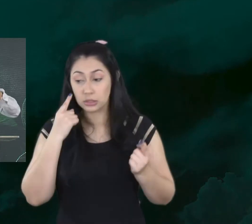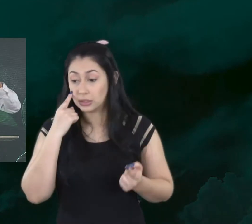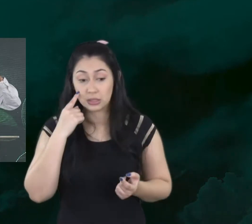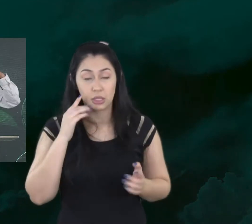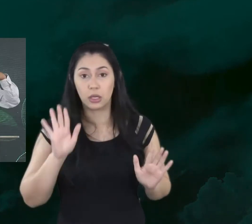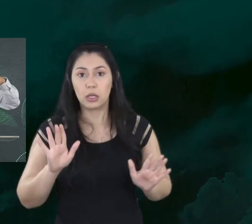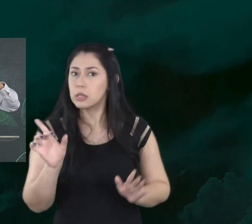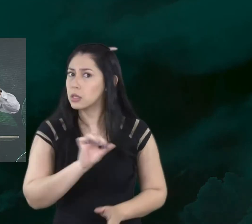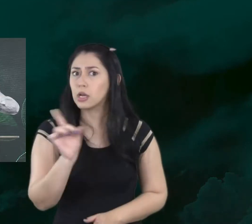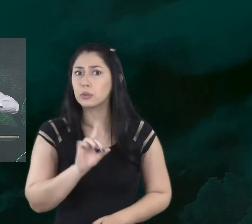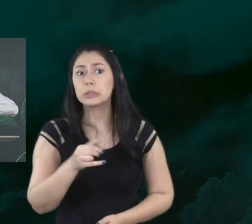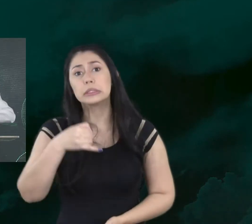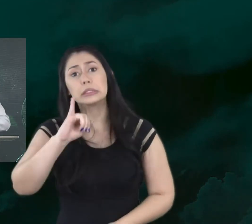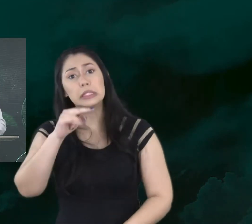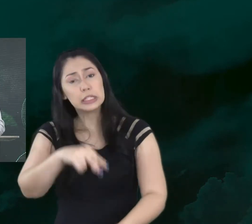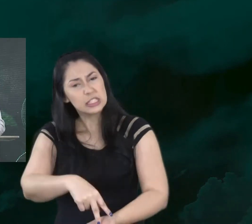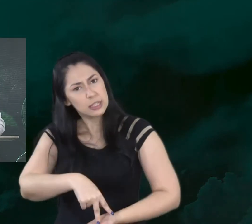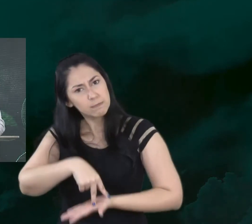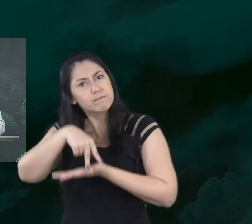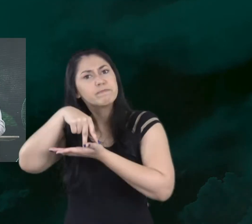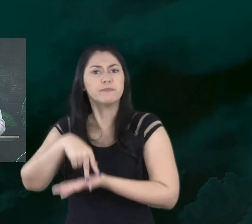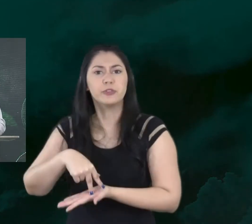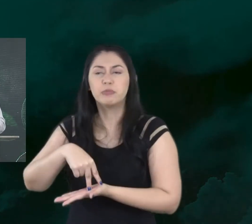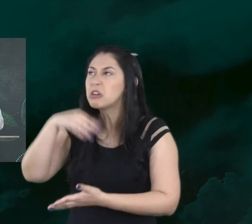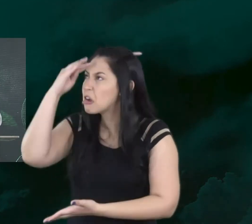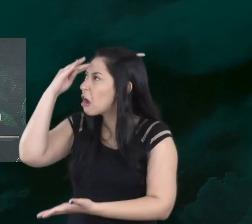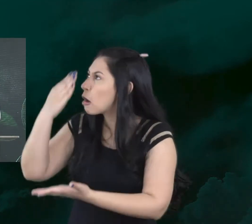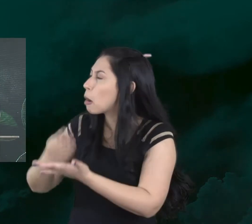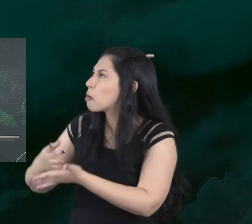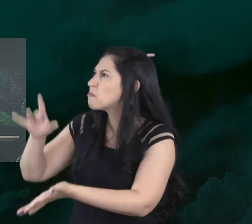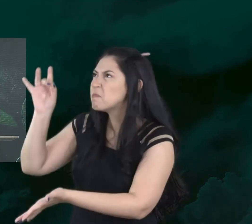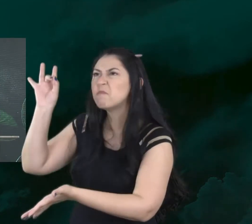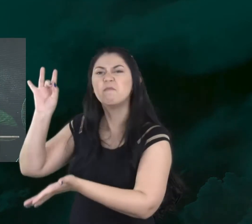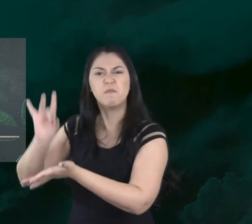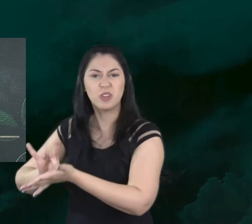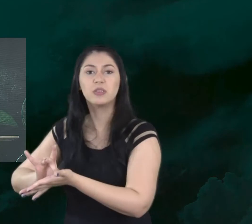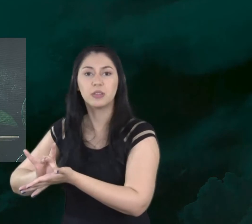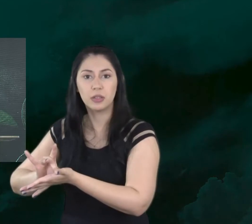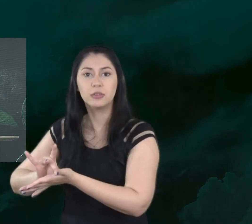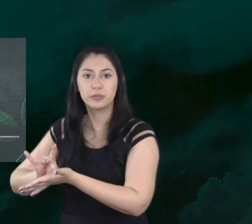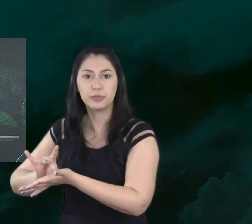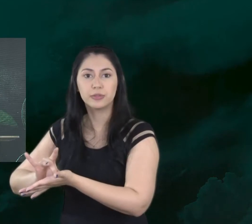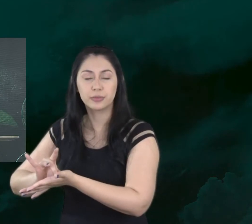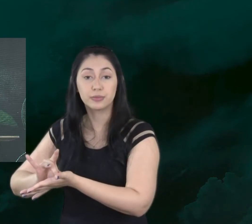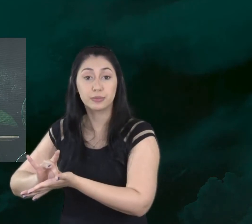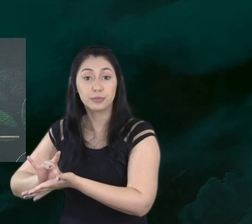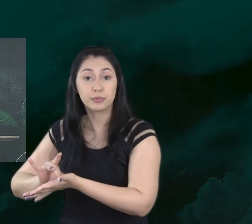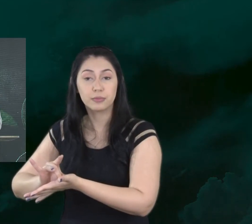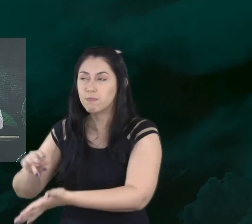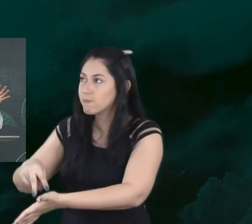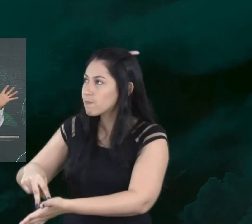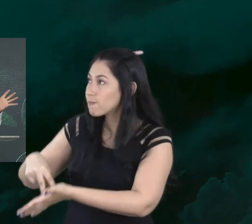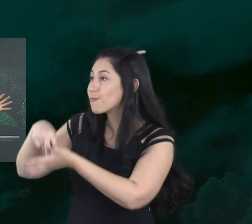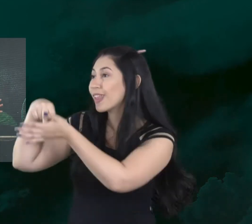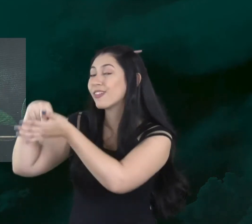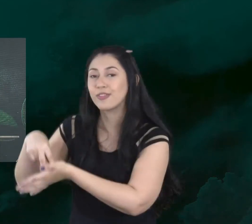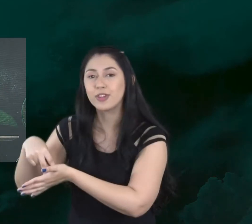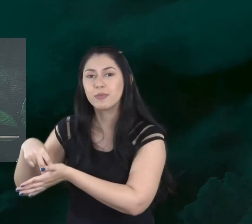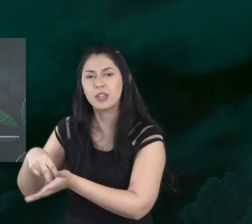estiver firmado na verdade única, na realidade única desse universo, você